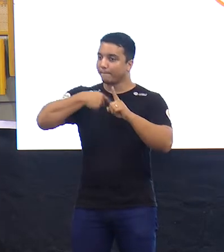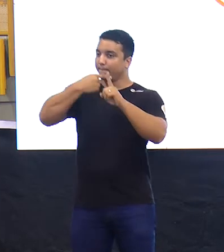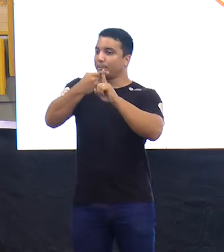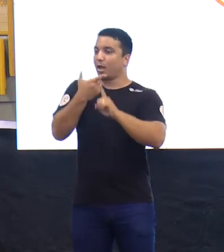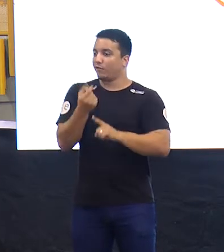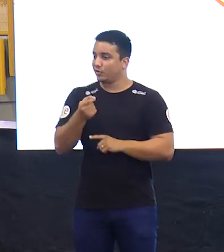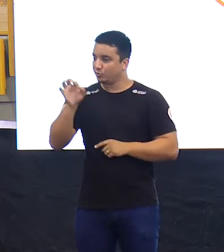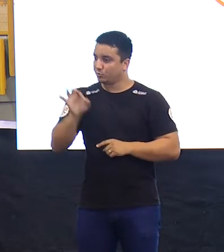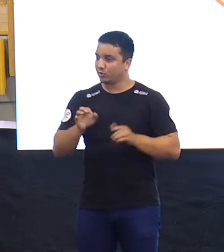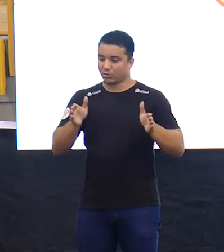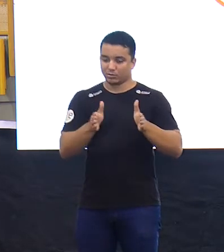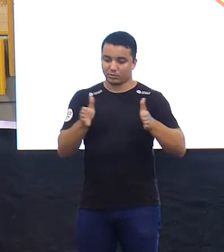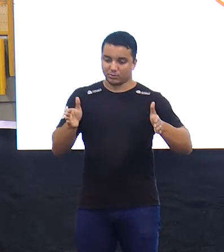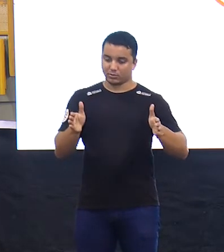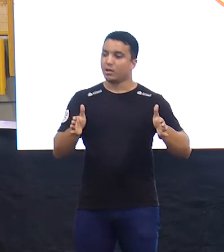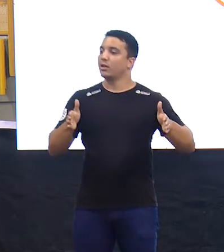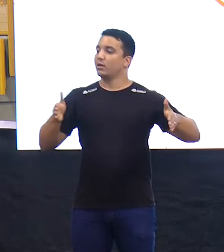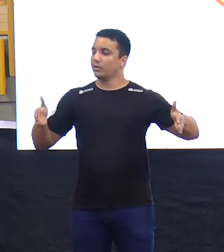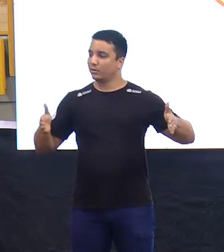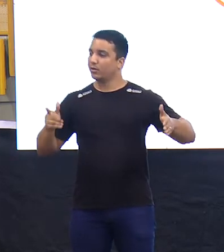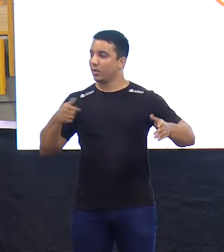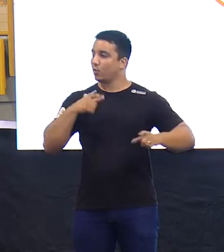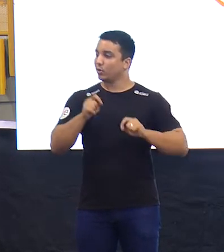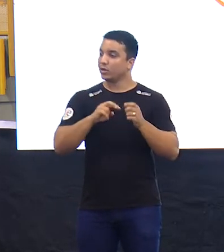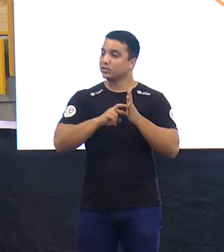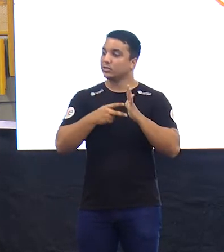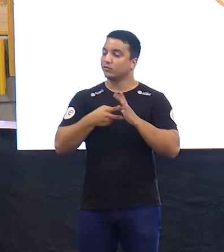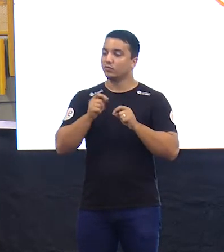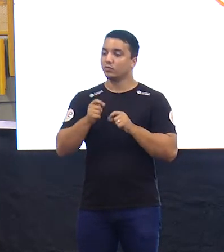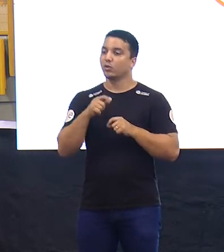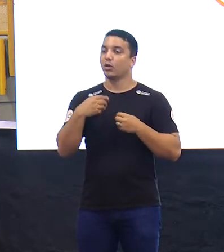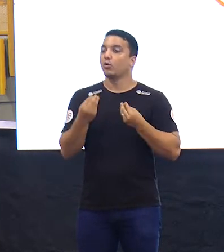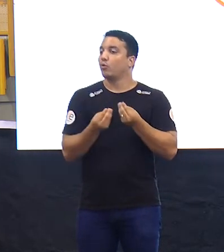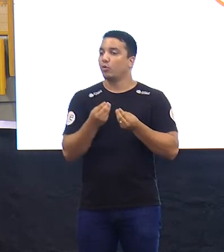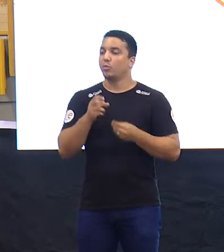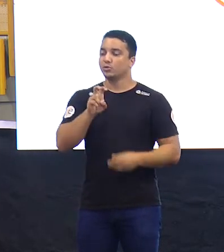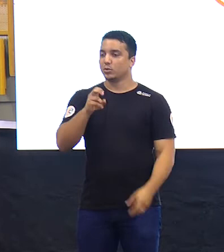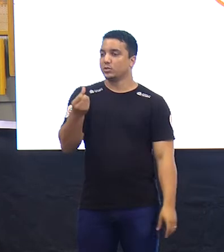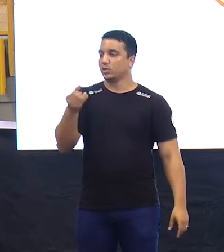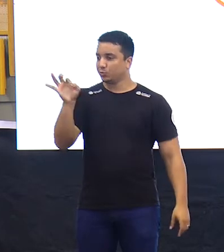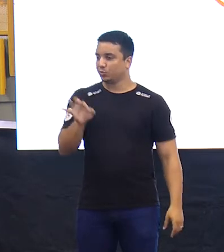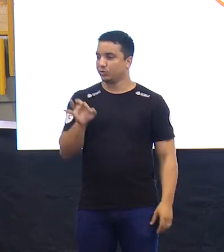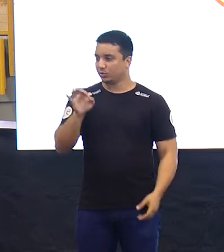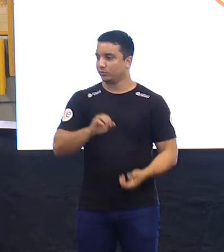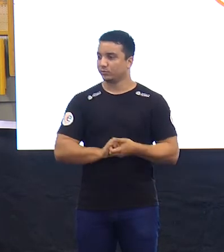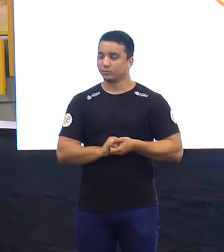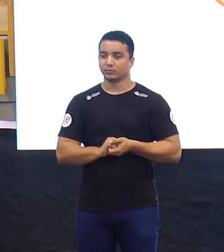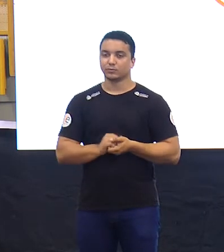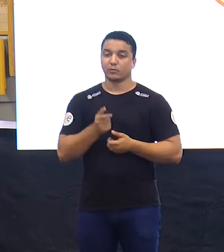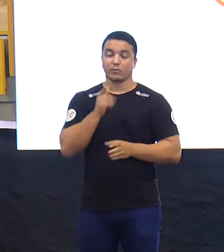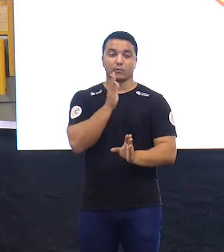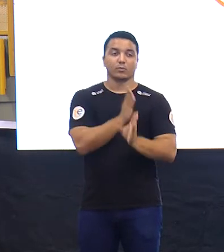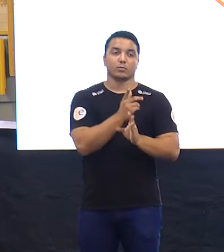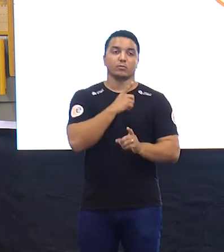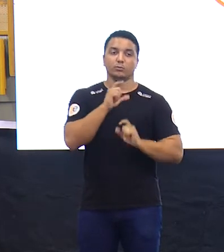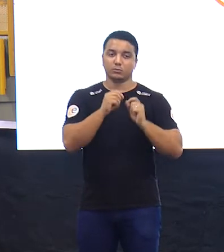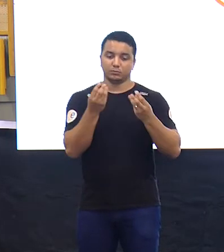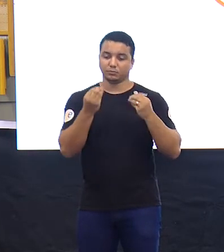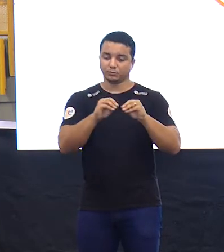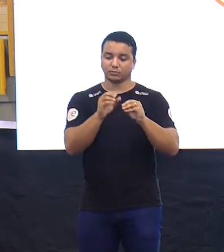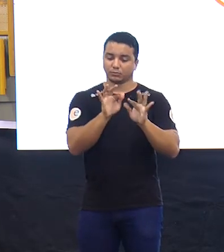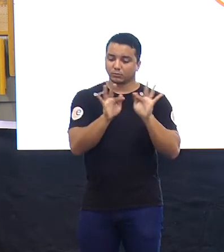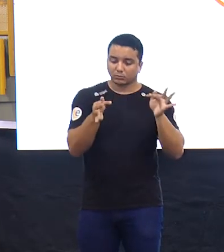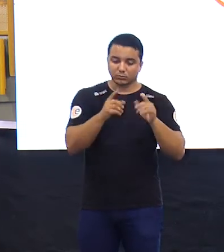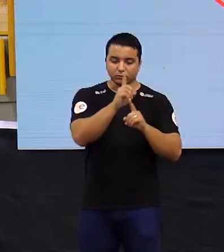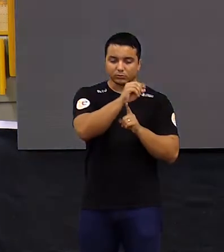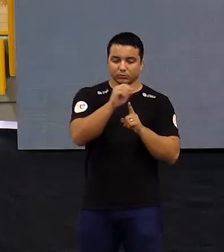mais 20% de tamanho. Esses dois aumentos equivalem a um único aumento de quanto? 56%, a mesma coisa. É só colocar